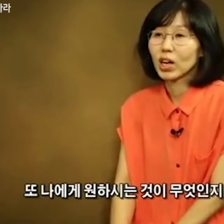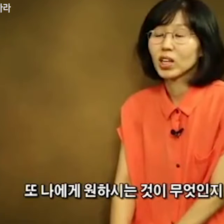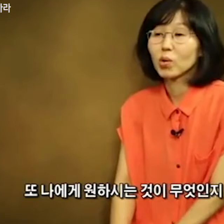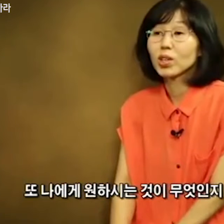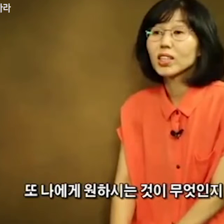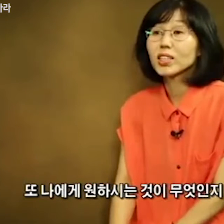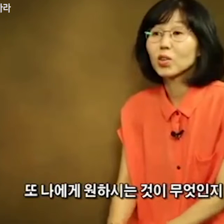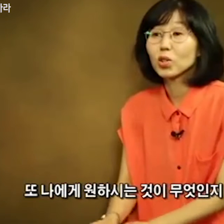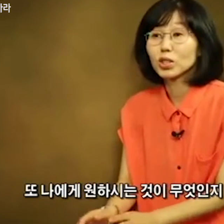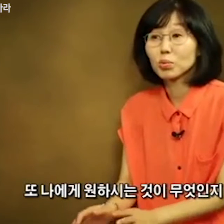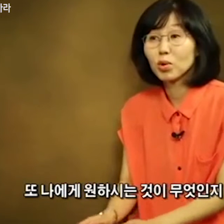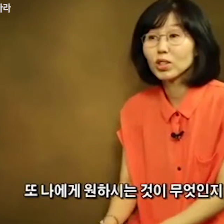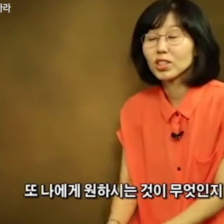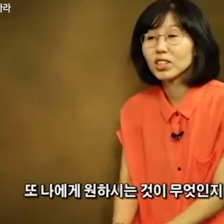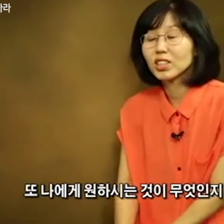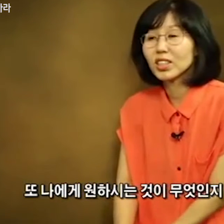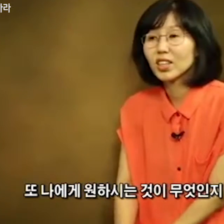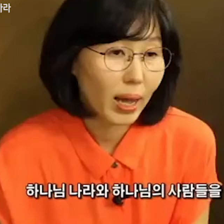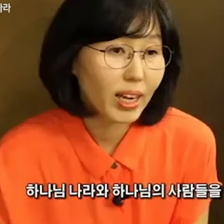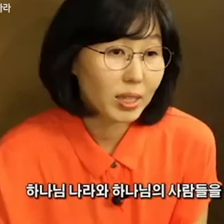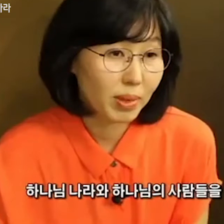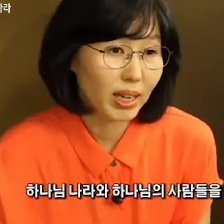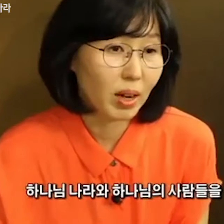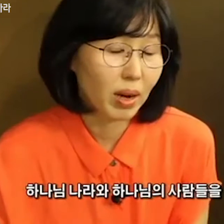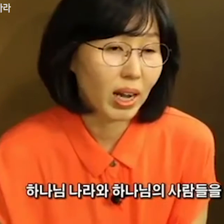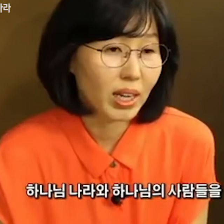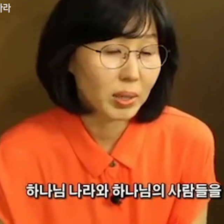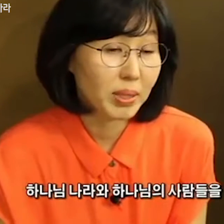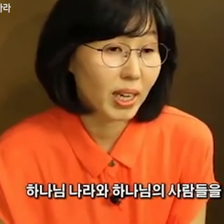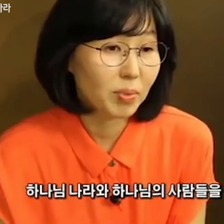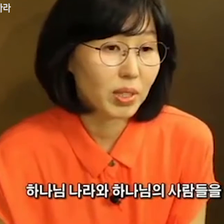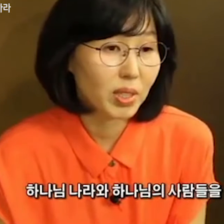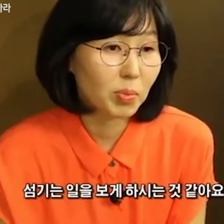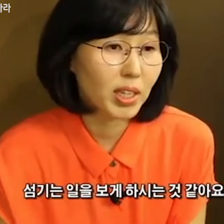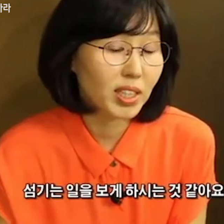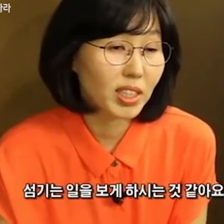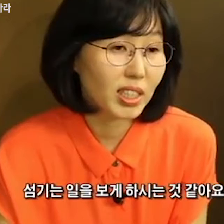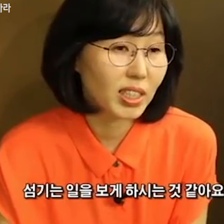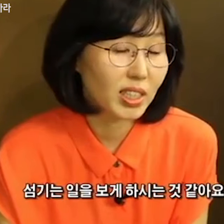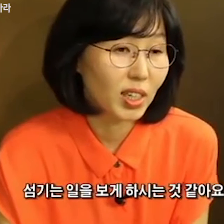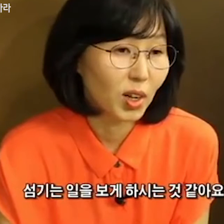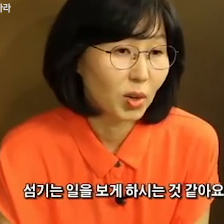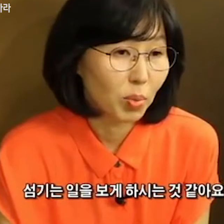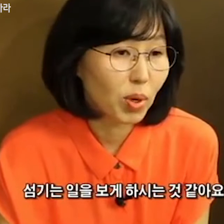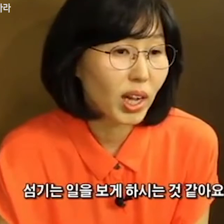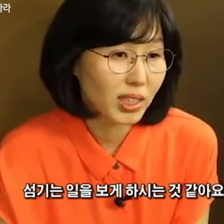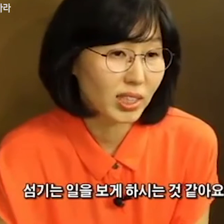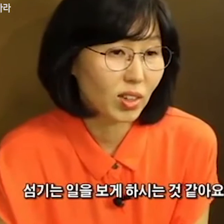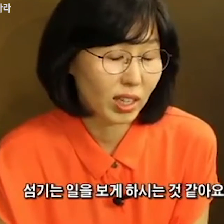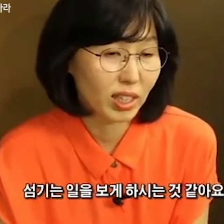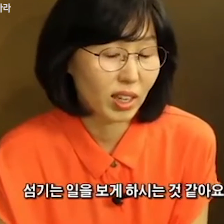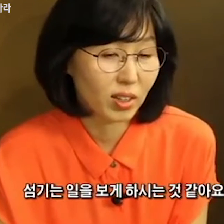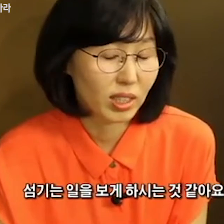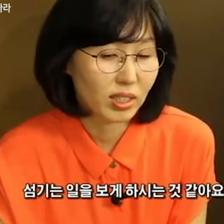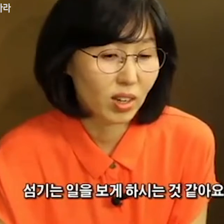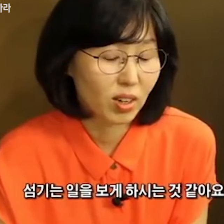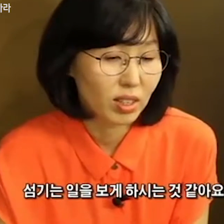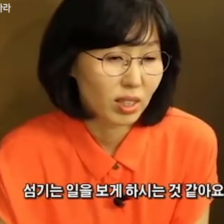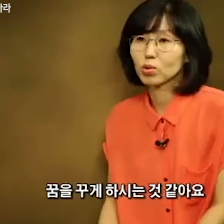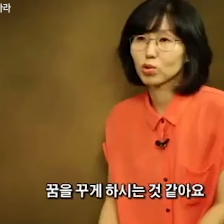나에게 원하시는 것이 무엇인지, 하나님 나라와 하나님 사람들을 섬기는 일을 보게 하시는 것 같아요.